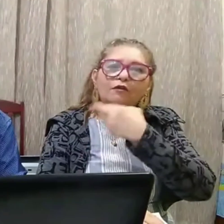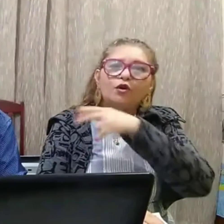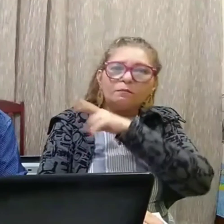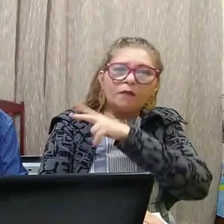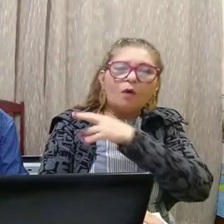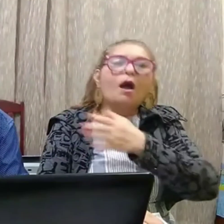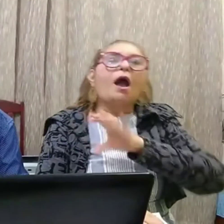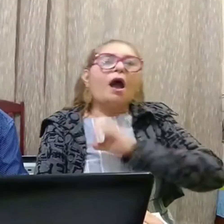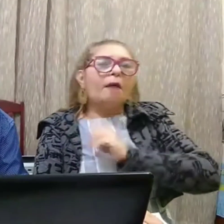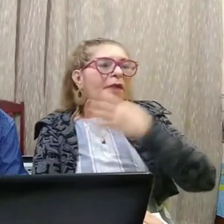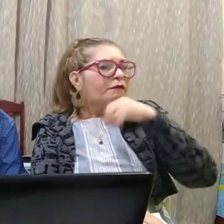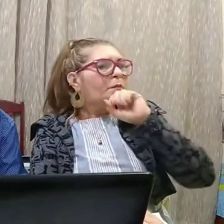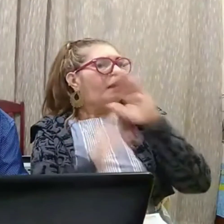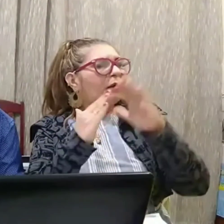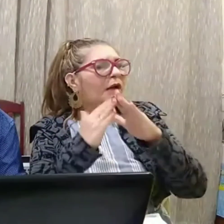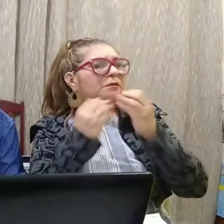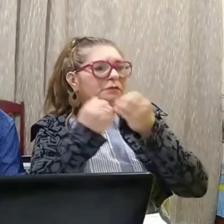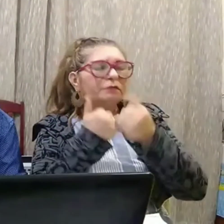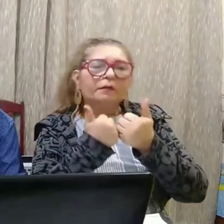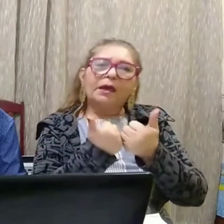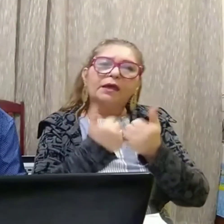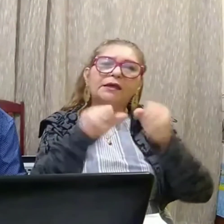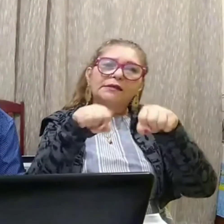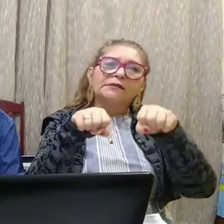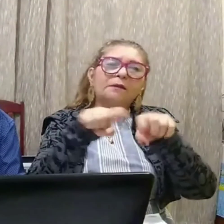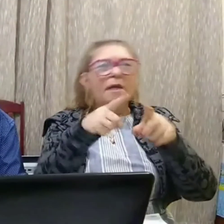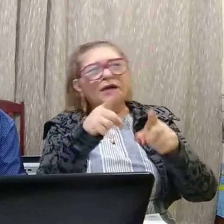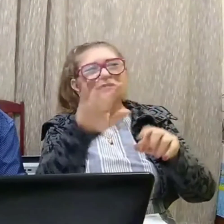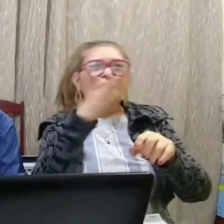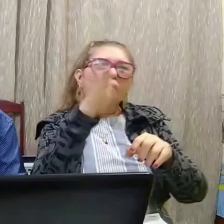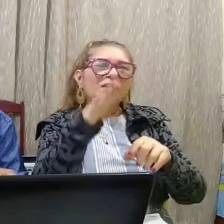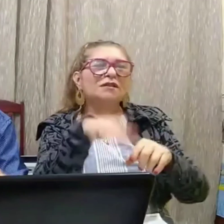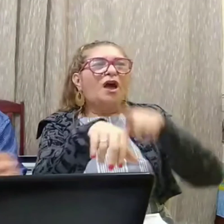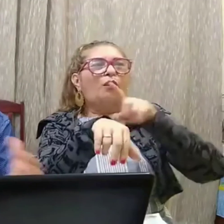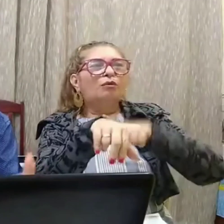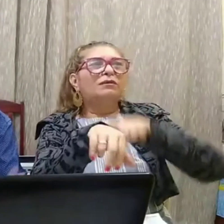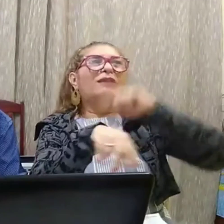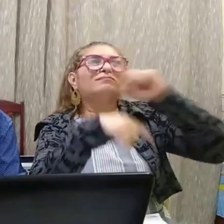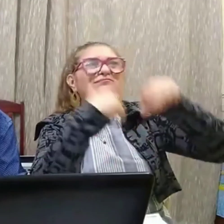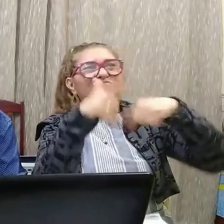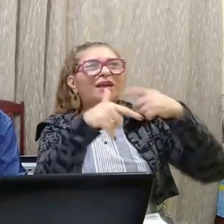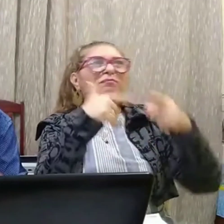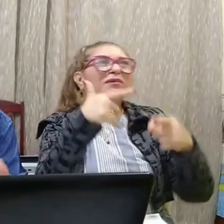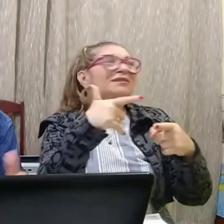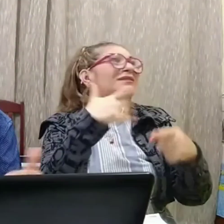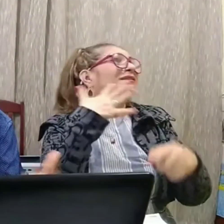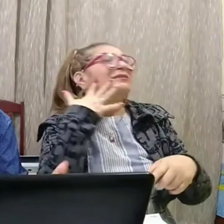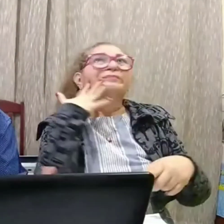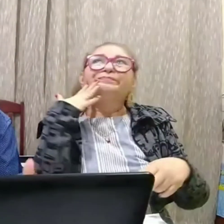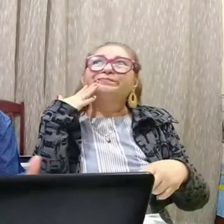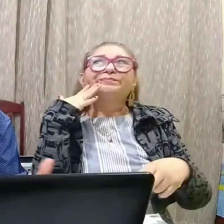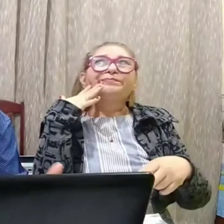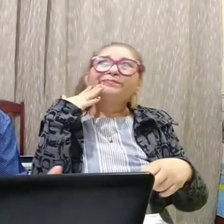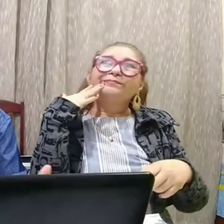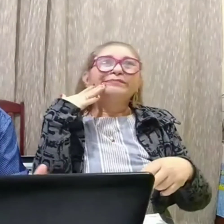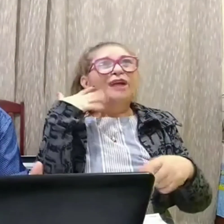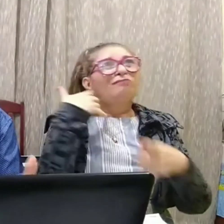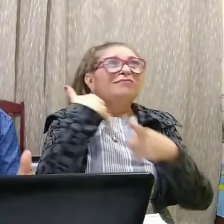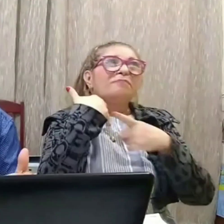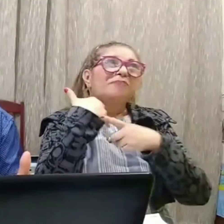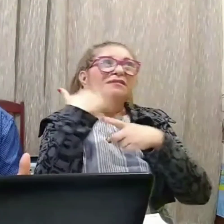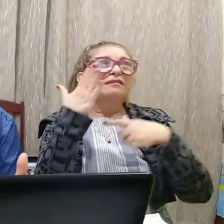ali vivendo muito bem. Mas pode ser que o tempo e as circunstâncias, o tempo foi passando